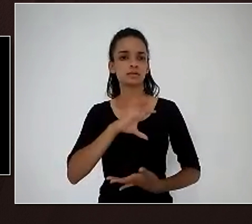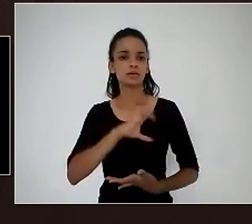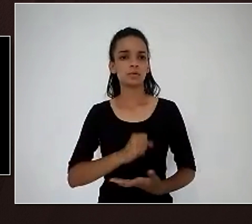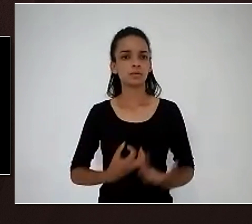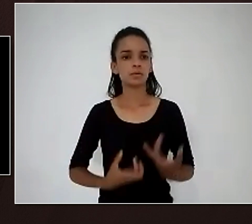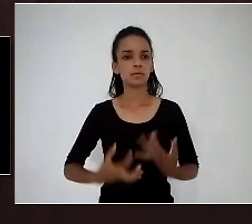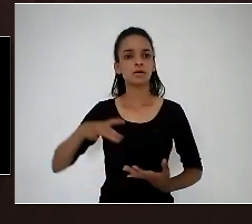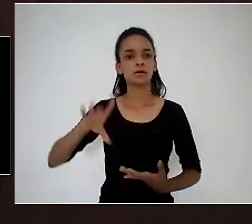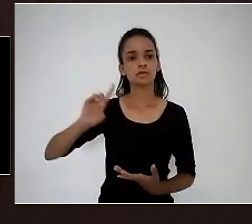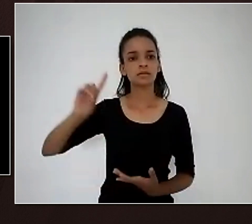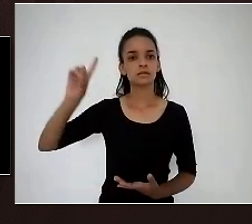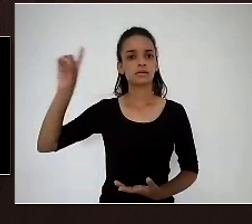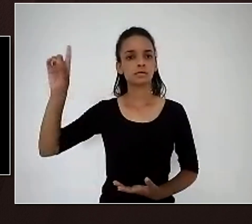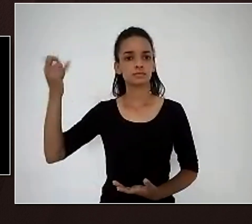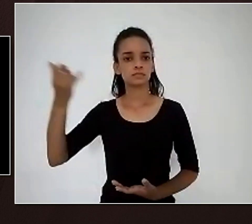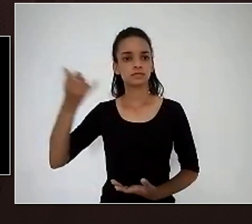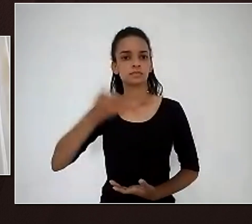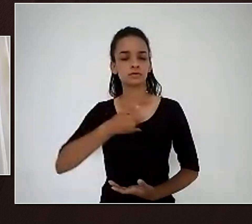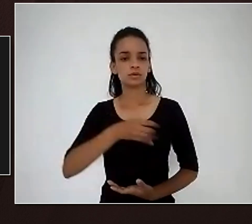Jesús, amén.